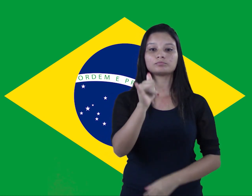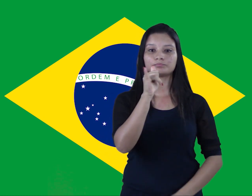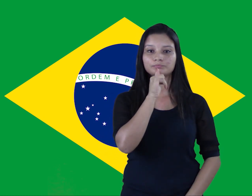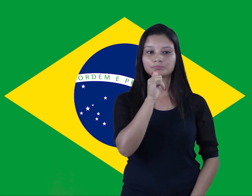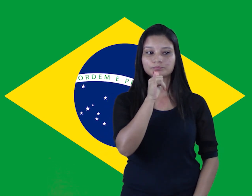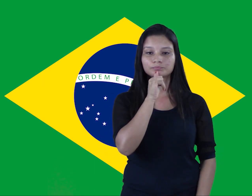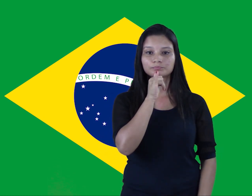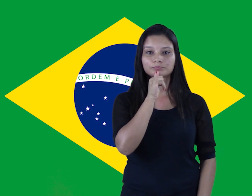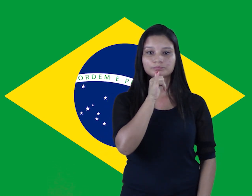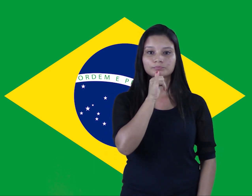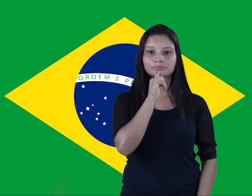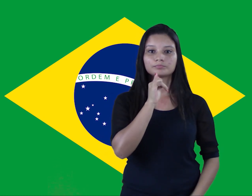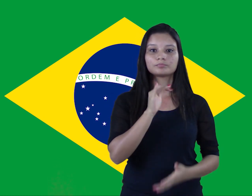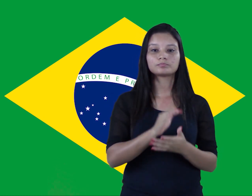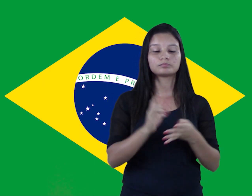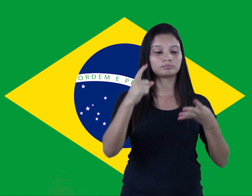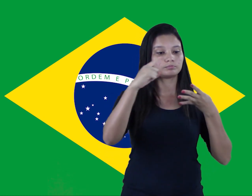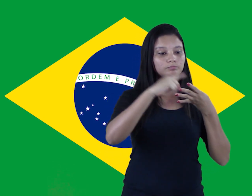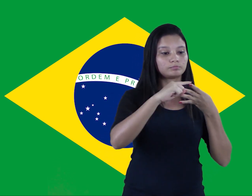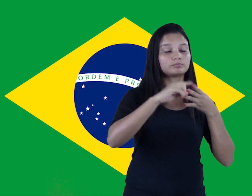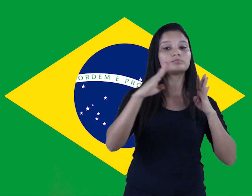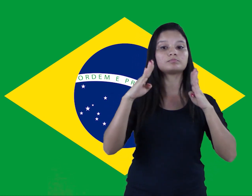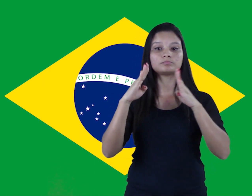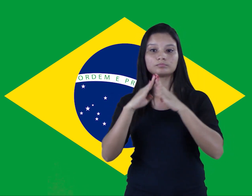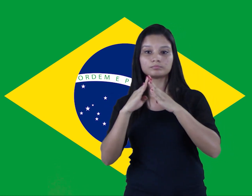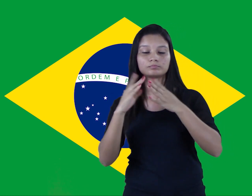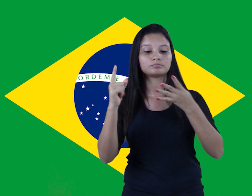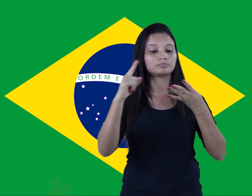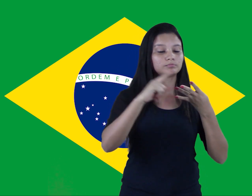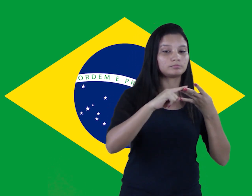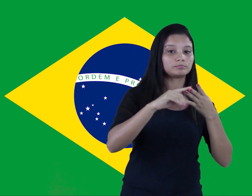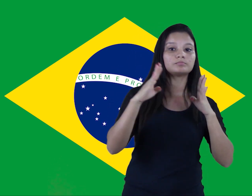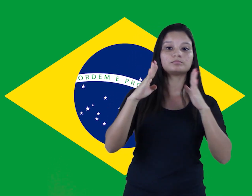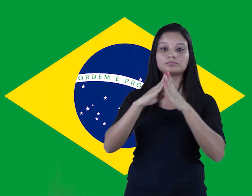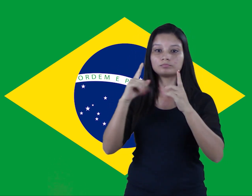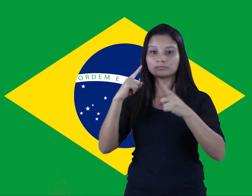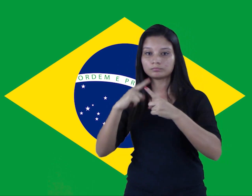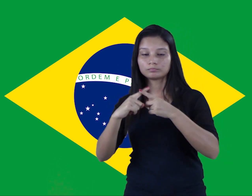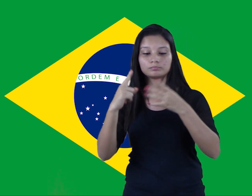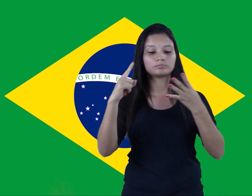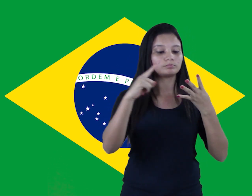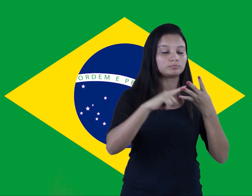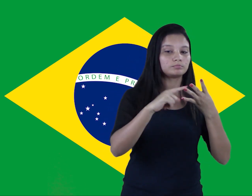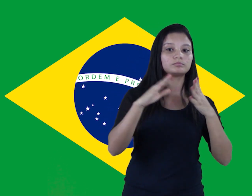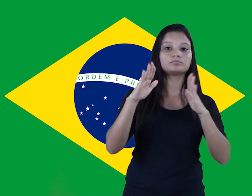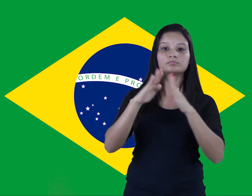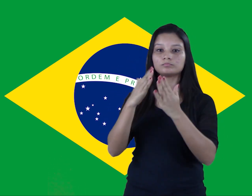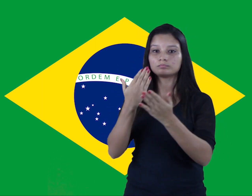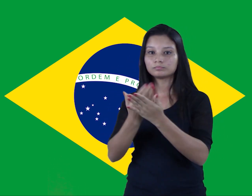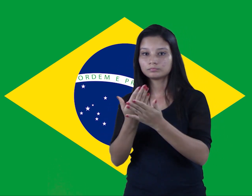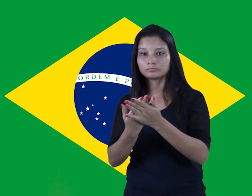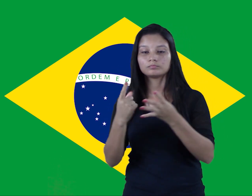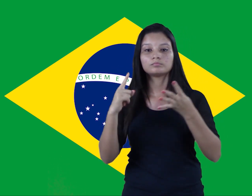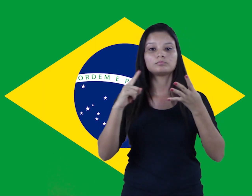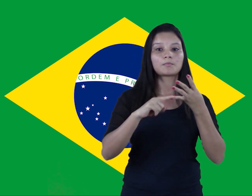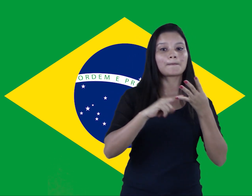como exemplo, em casa, na igreja, na escola e também